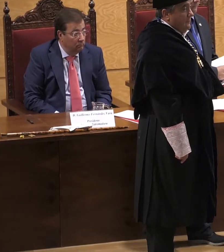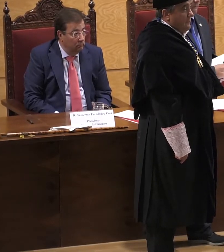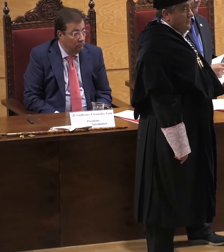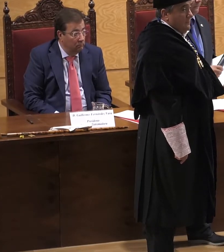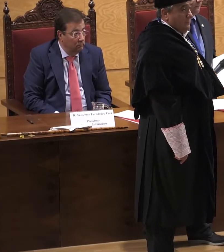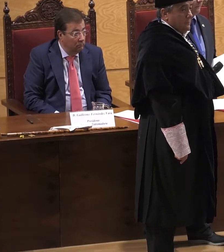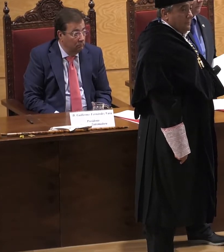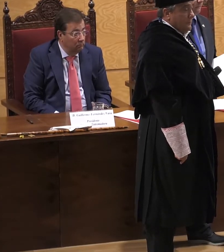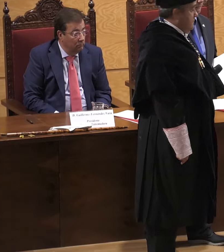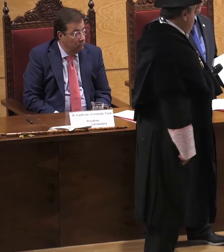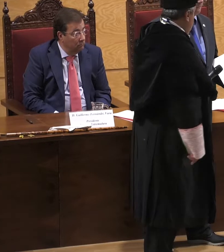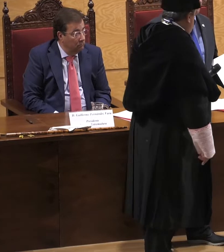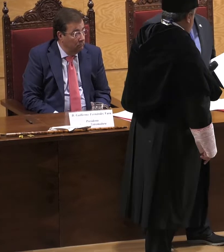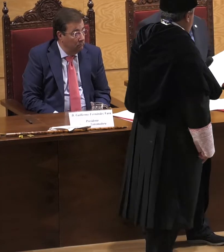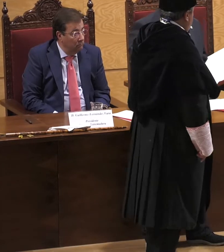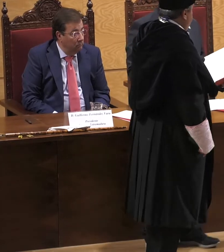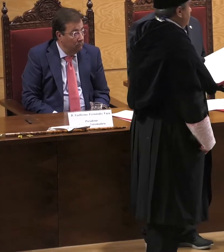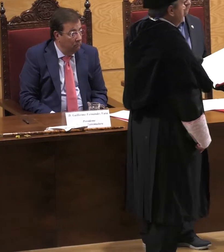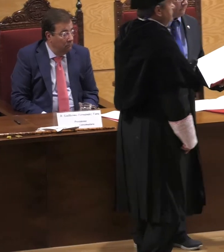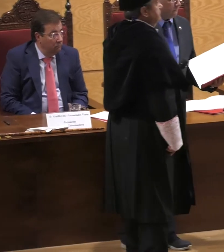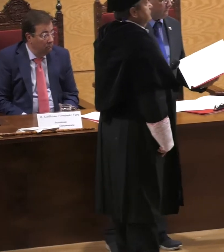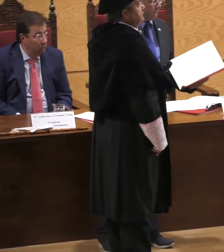Facultad de Educación Inés Magdalena García Peña.